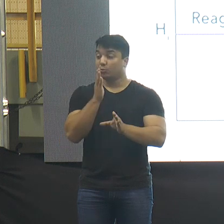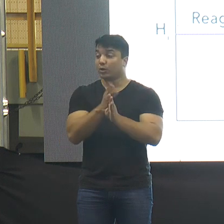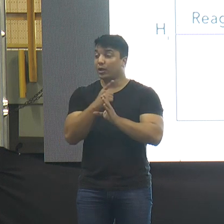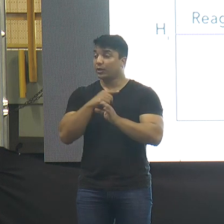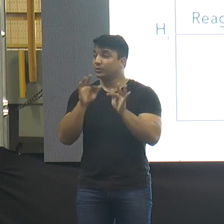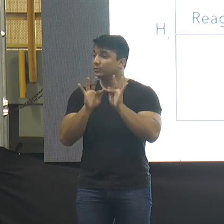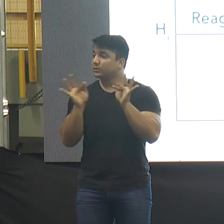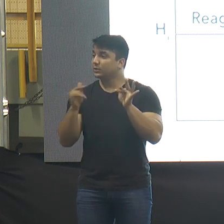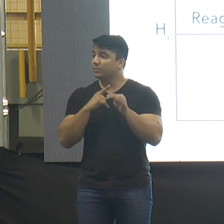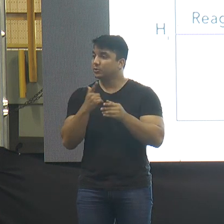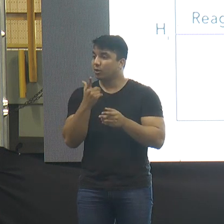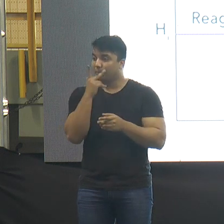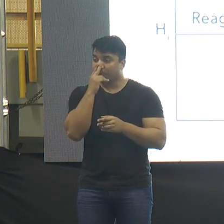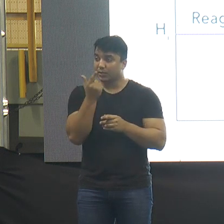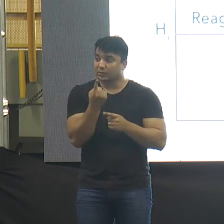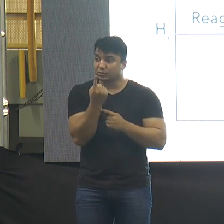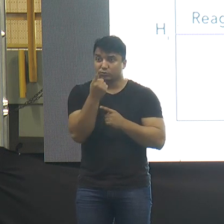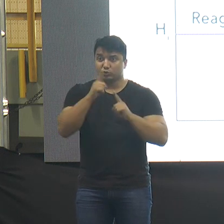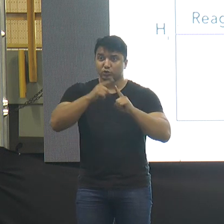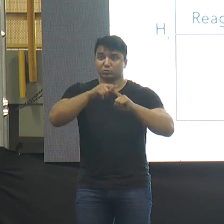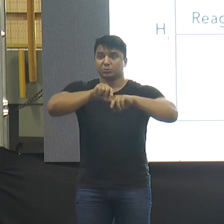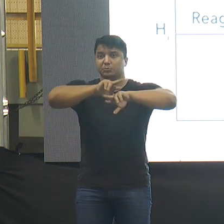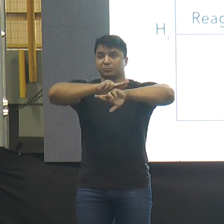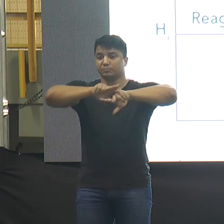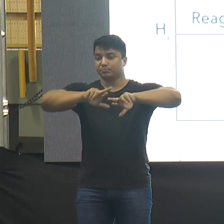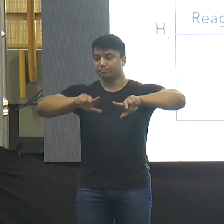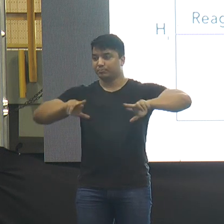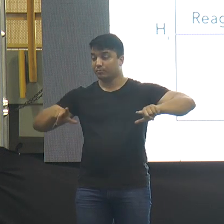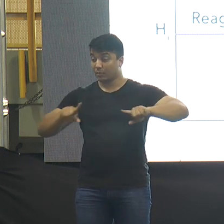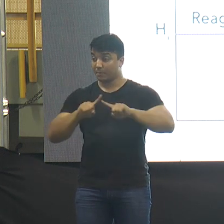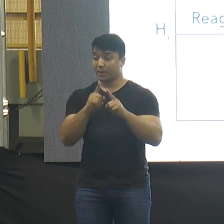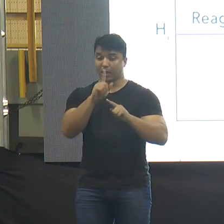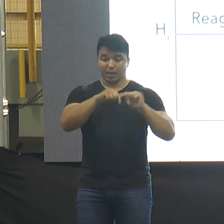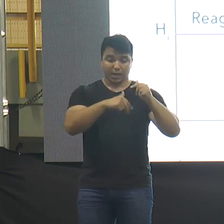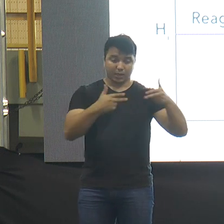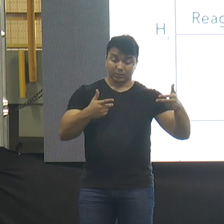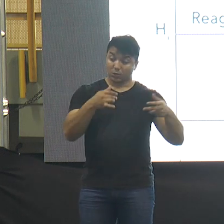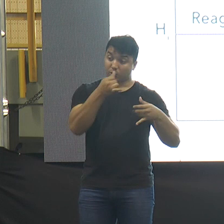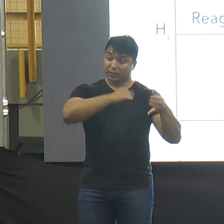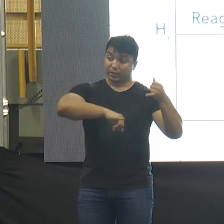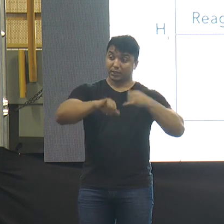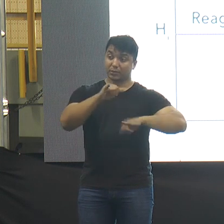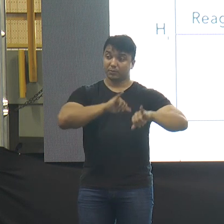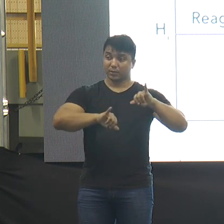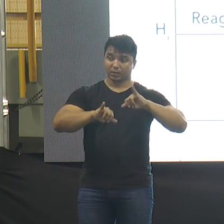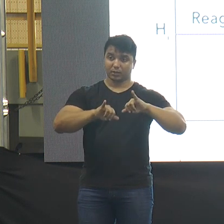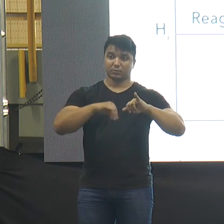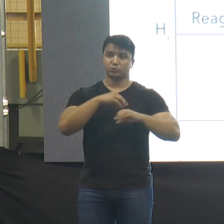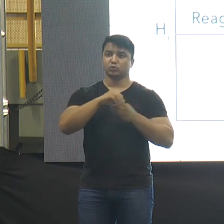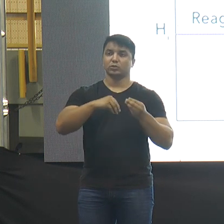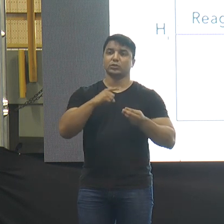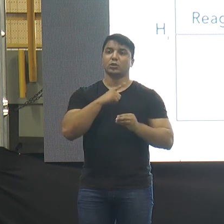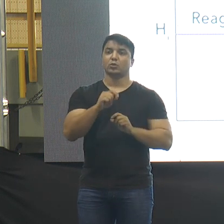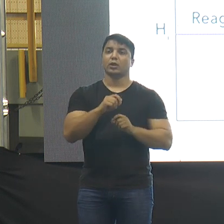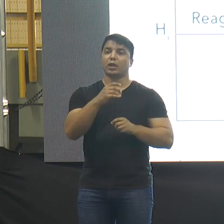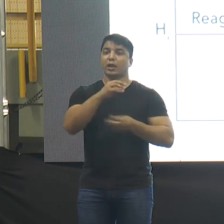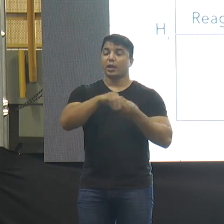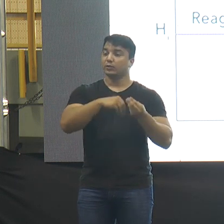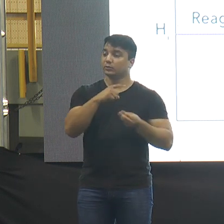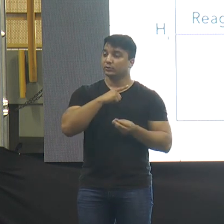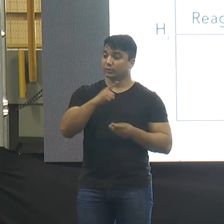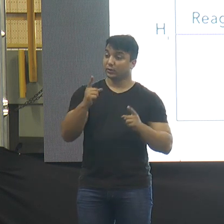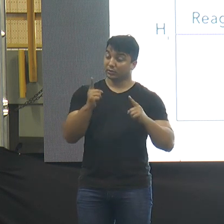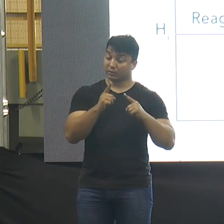só o caminho da energia. Só que quando eu falo de reação química, tem um caminho reacional. E nesse caminho reacional tem um